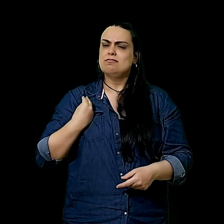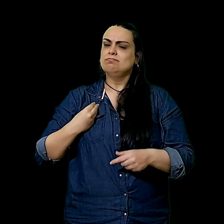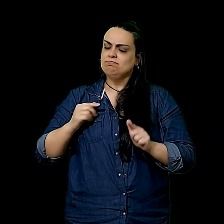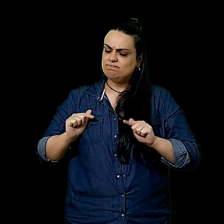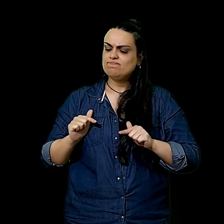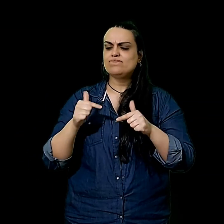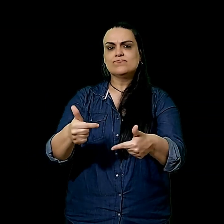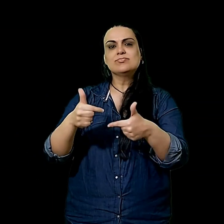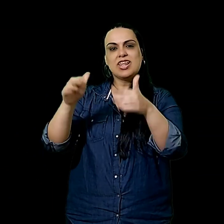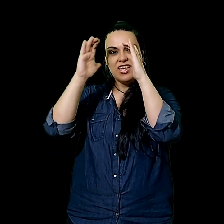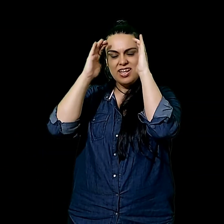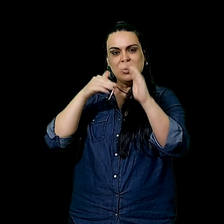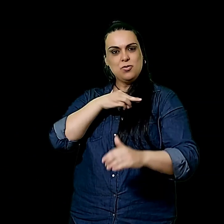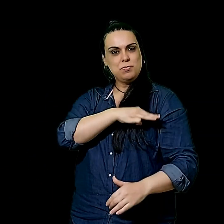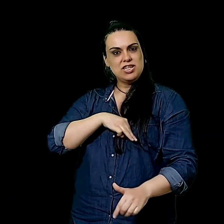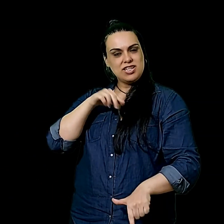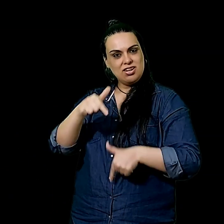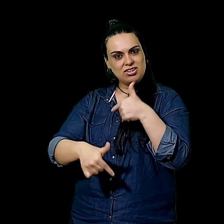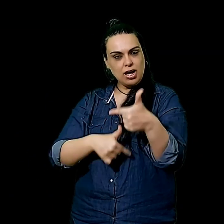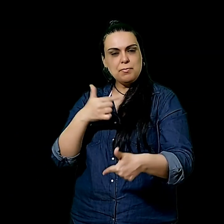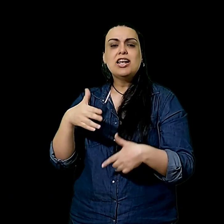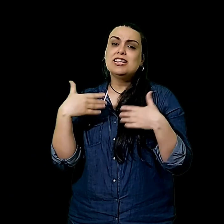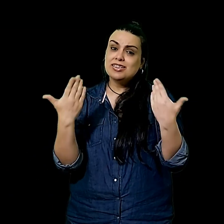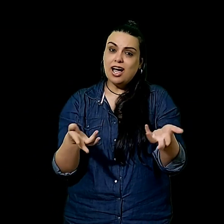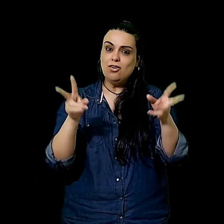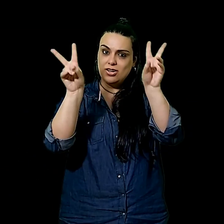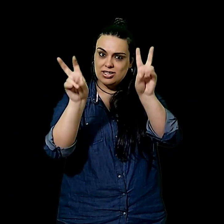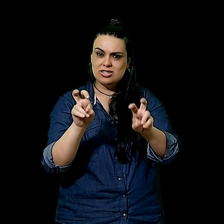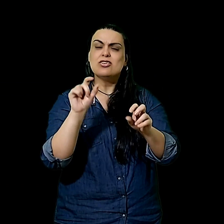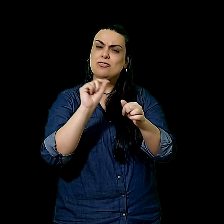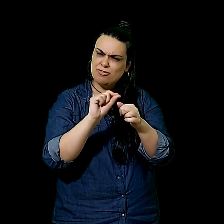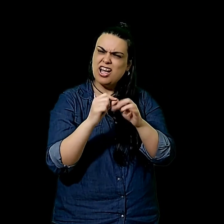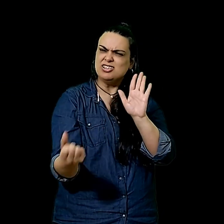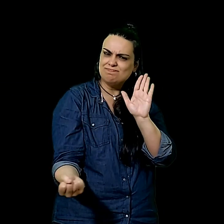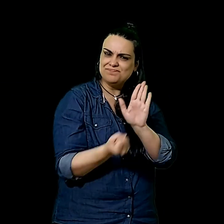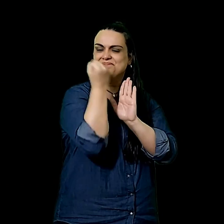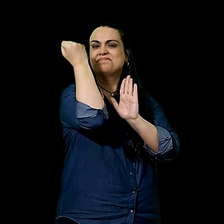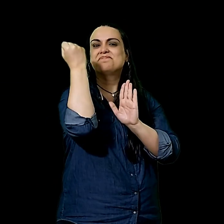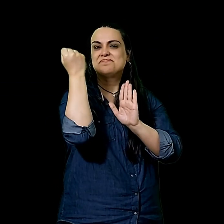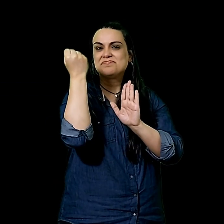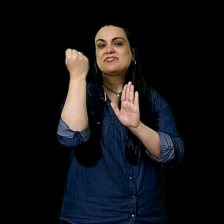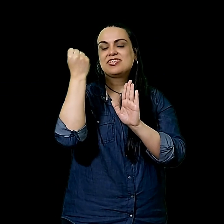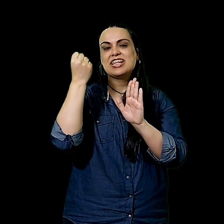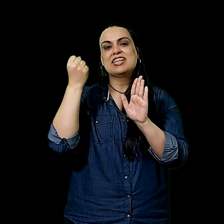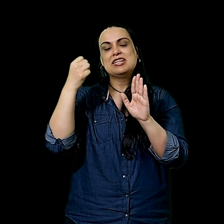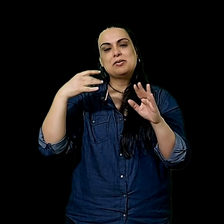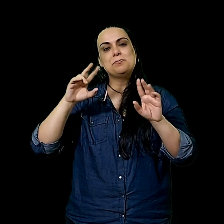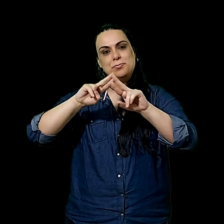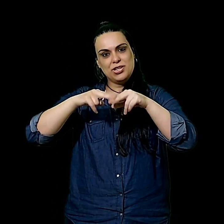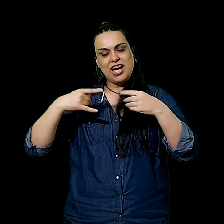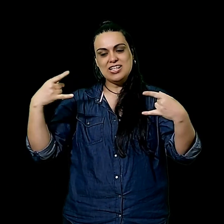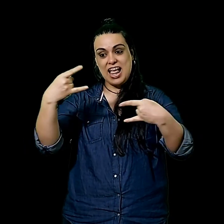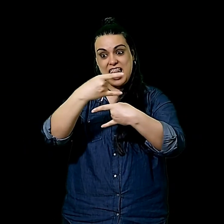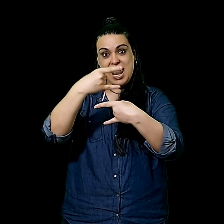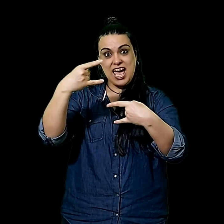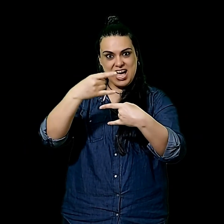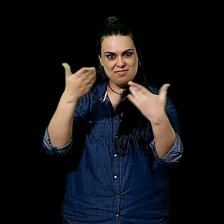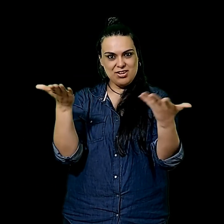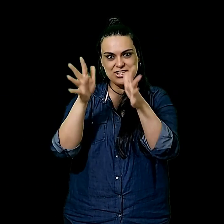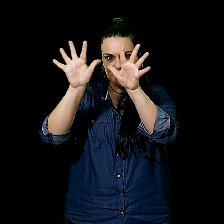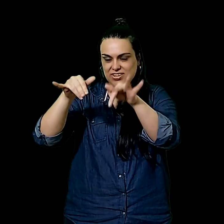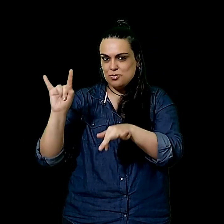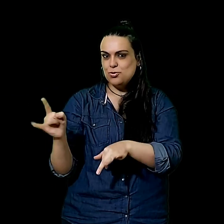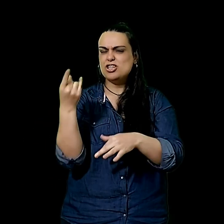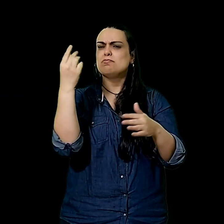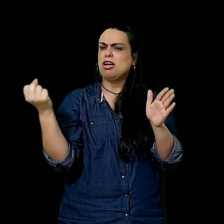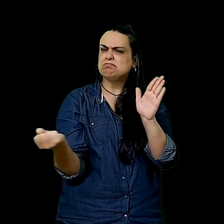Então, dentro desse tema, sela aqui com a gente aquilo que pode selar para a gente fechar essa live de hoje, confirmando tudo que